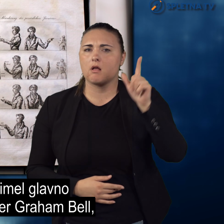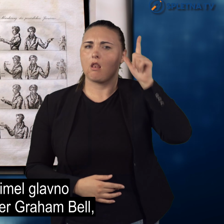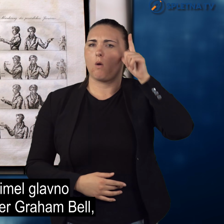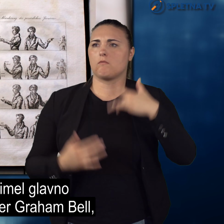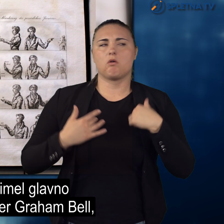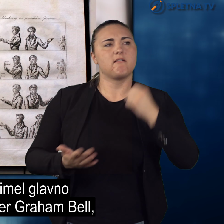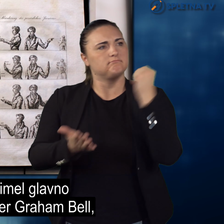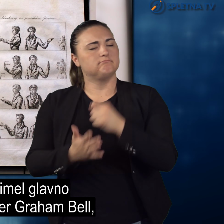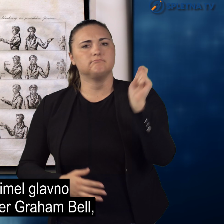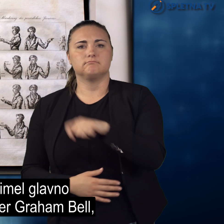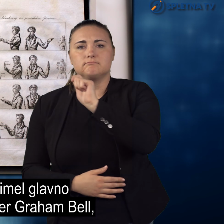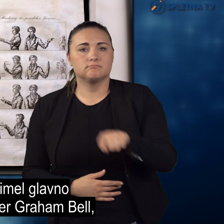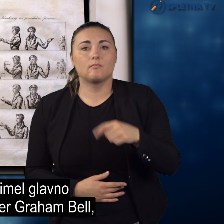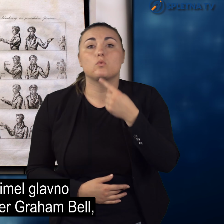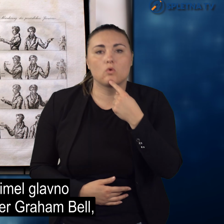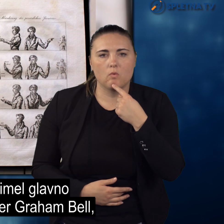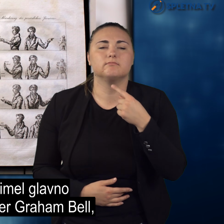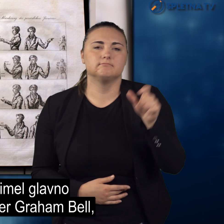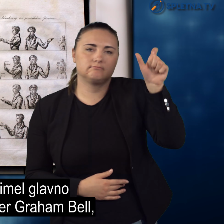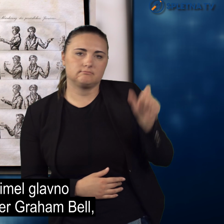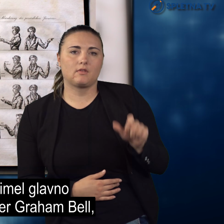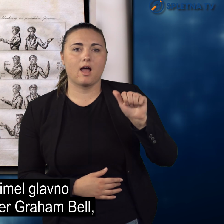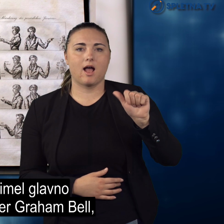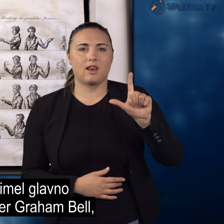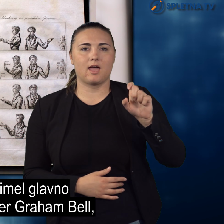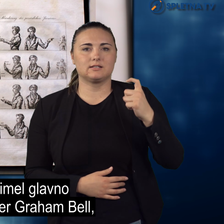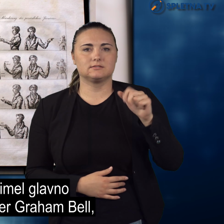imel glavno vlogo Alexander Graham Bell,